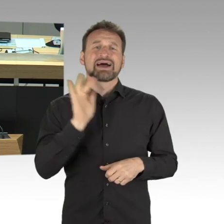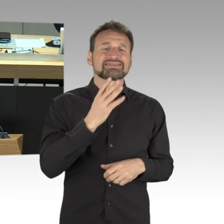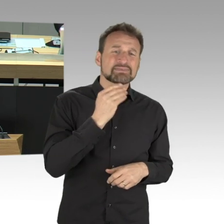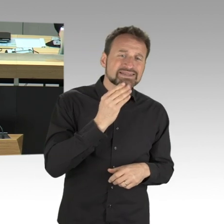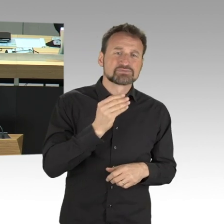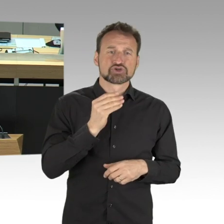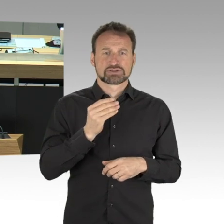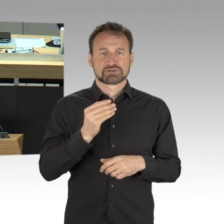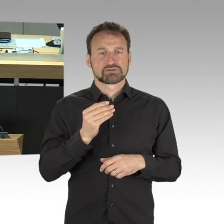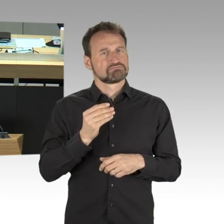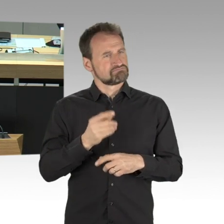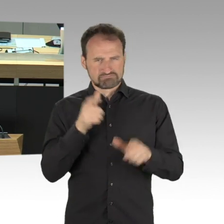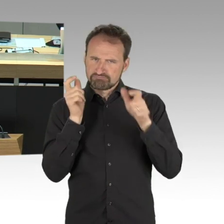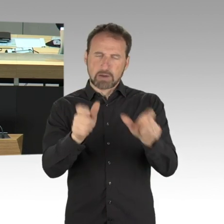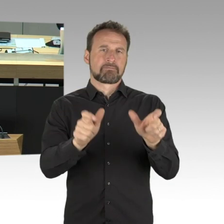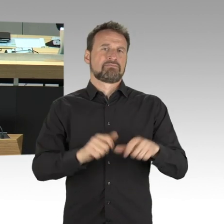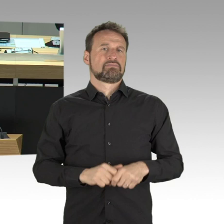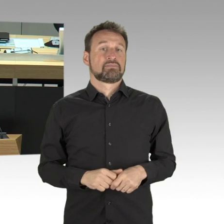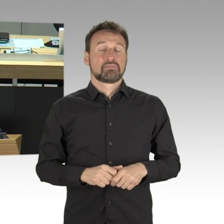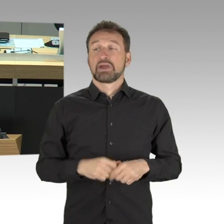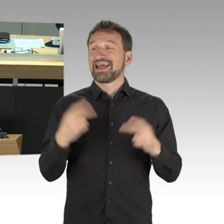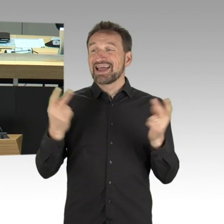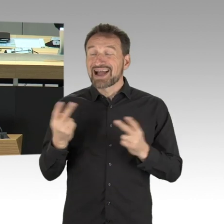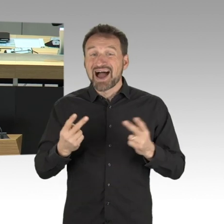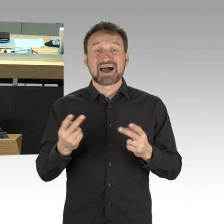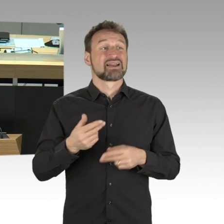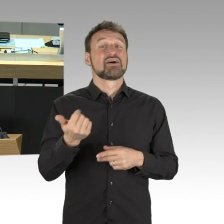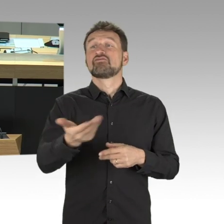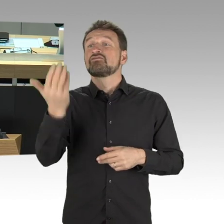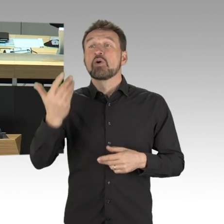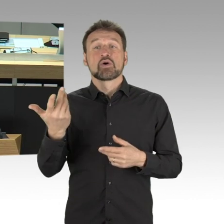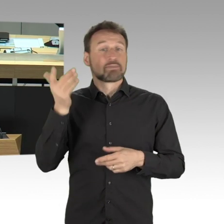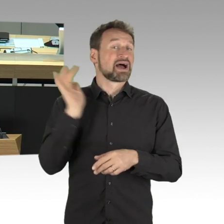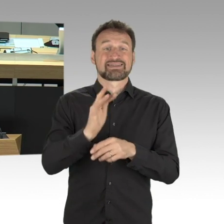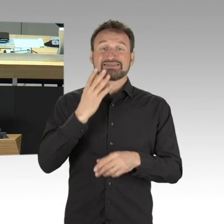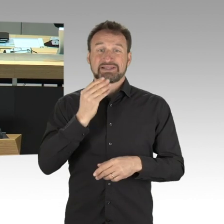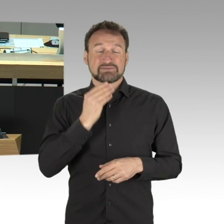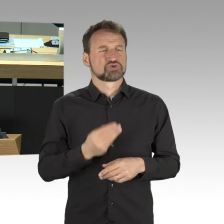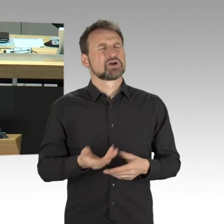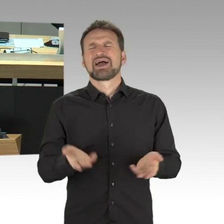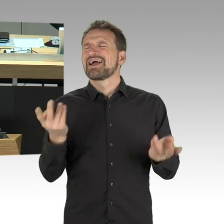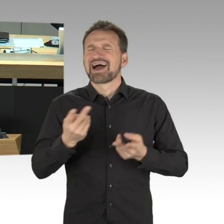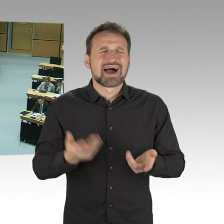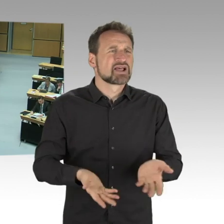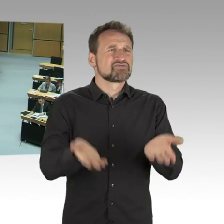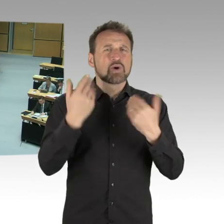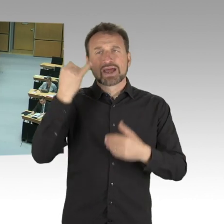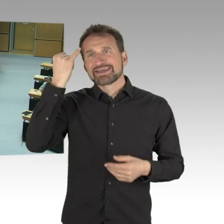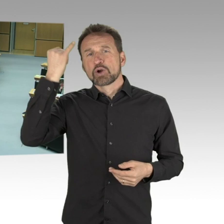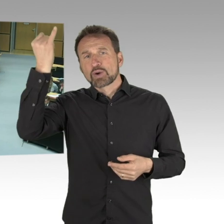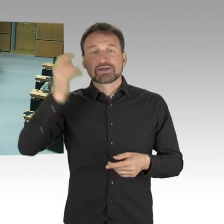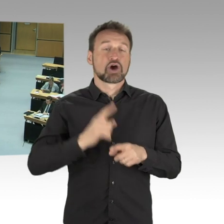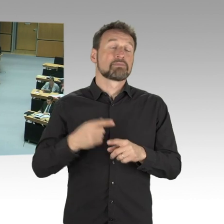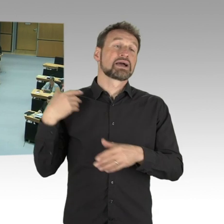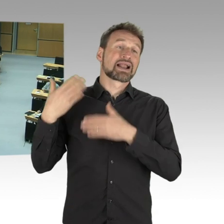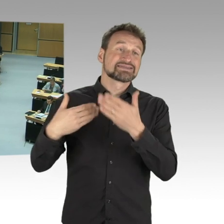klarzustellen, egal von wem der Antisemitismus kommt und egal aus welchen Ideologien er sich speist, egal ob klassischer, ob